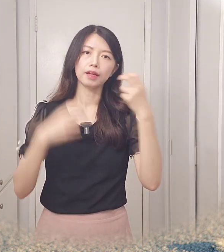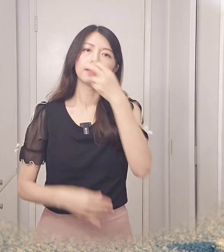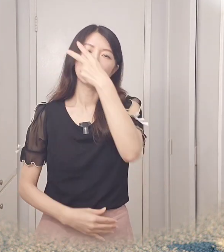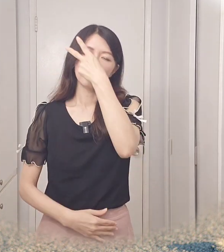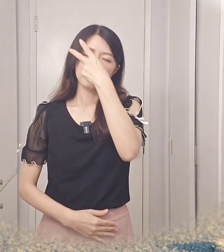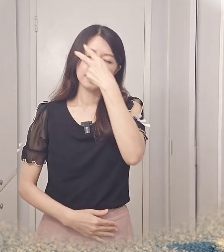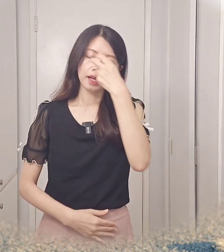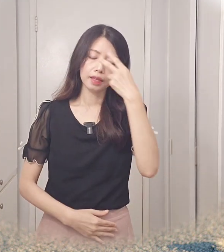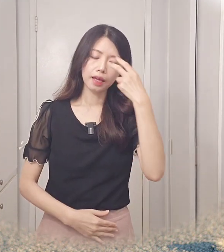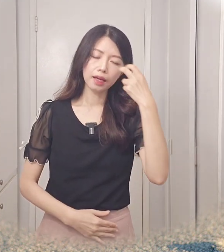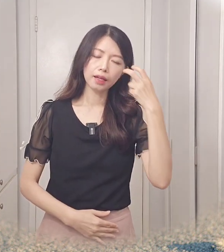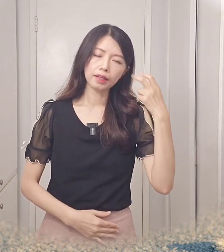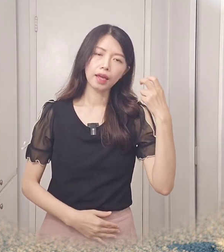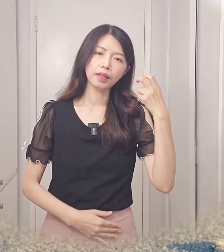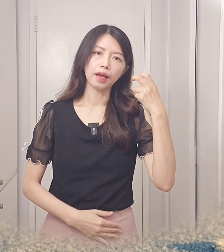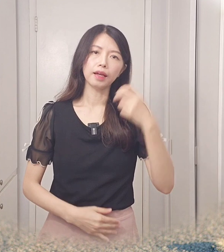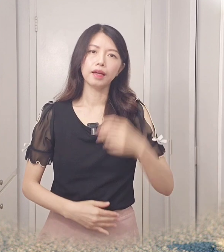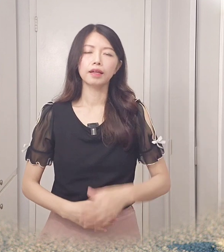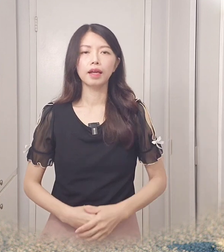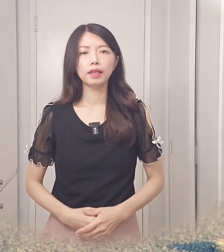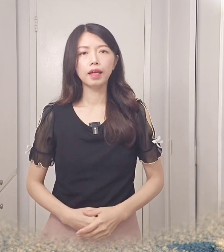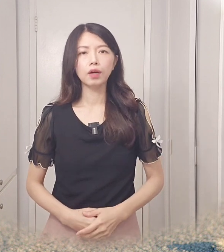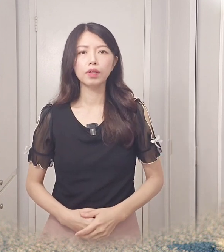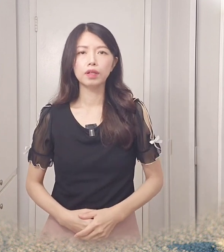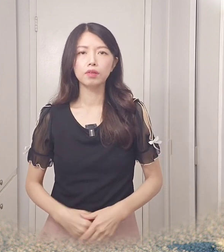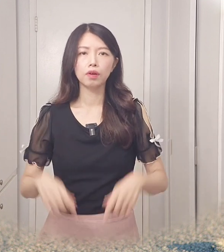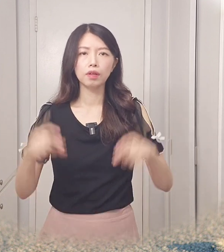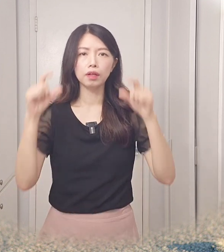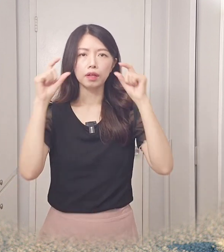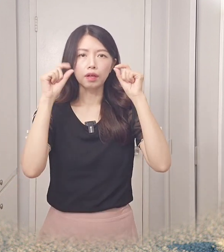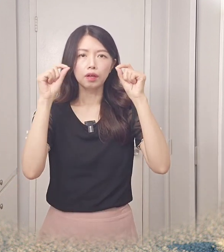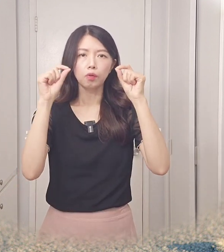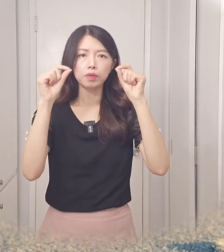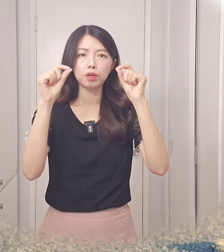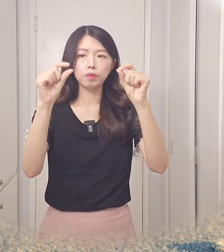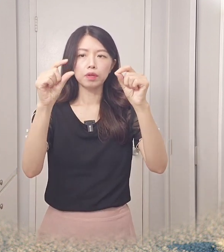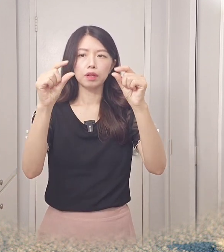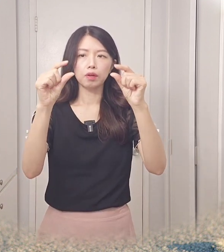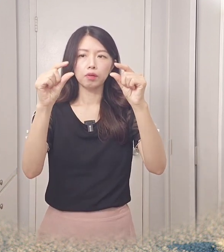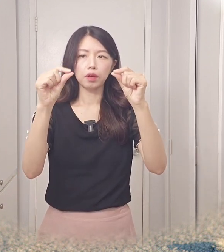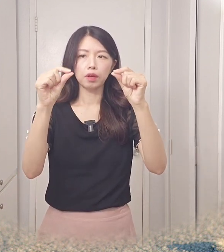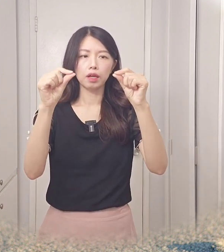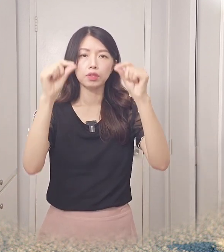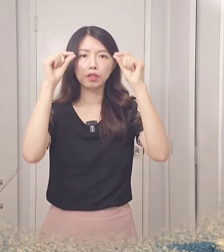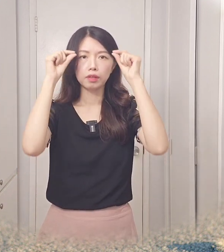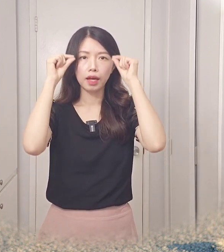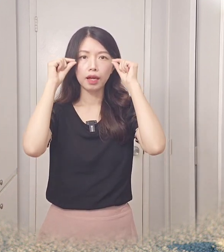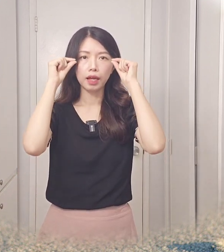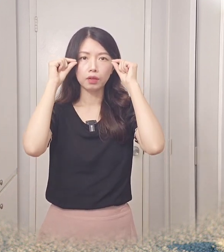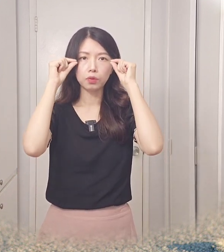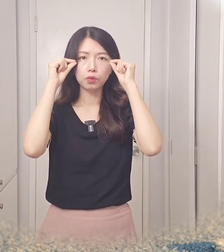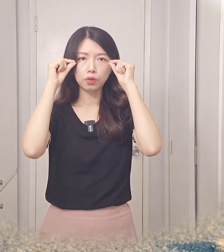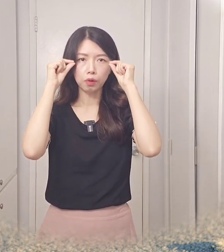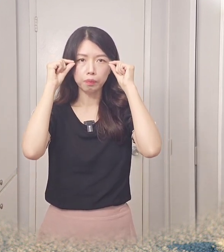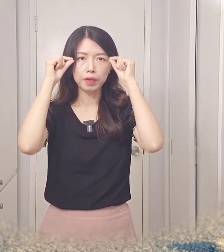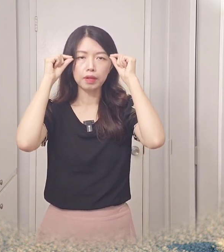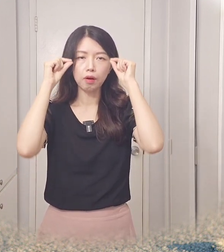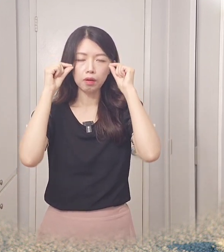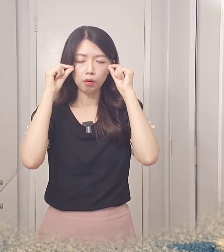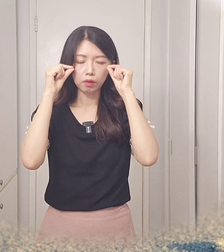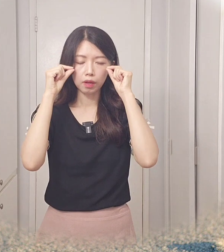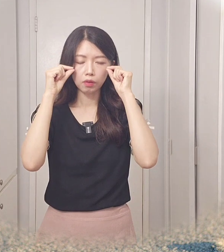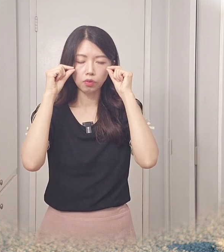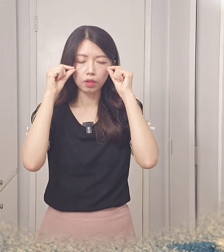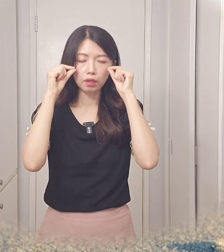됩니다. 자나 깨나. 깨다라고 한 뒤의 수어는 엄지검지를 이렇게 붙이셨다가 양쪽 눈